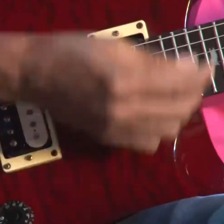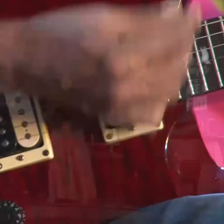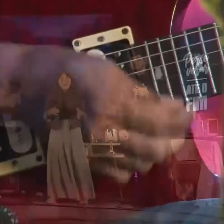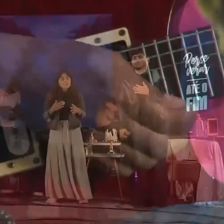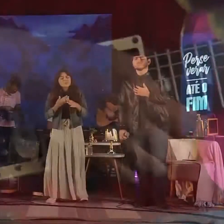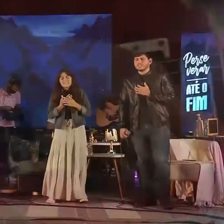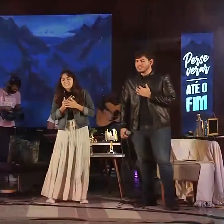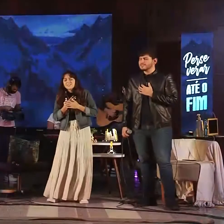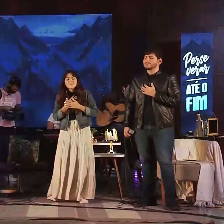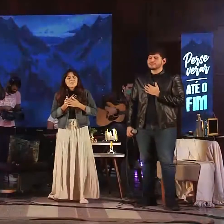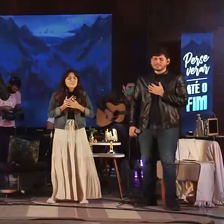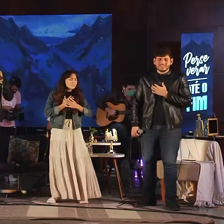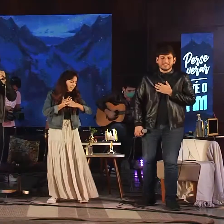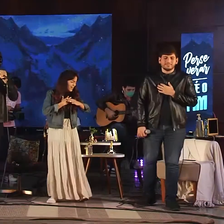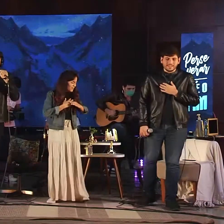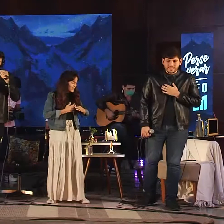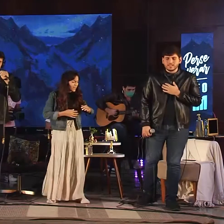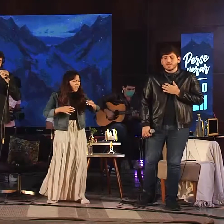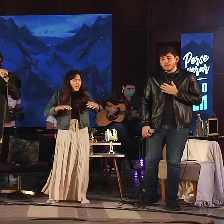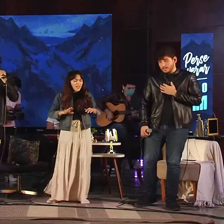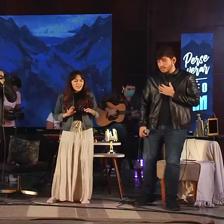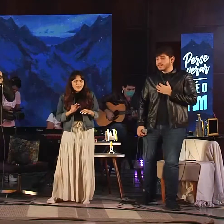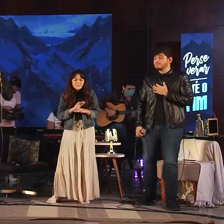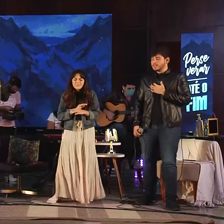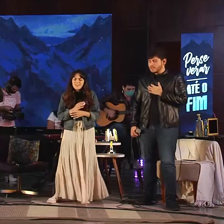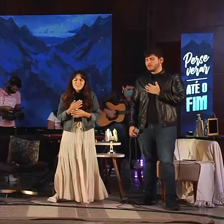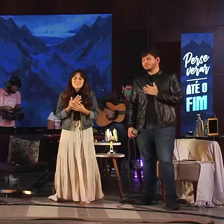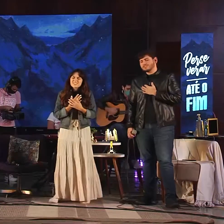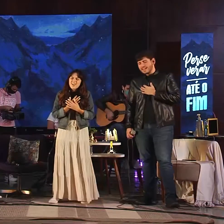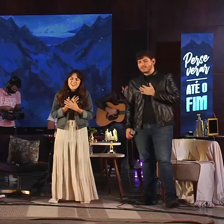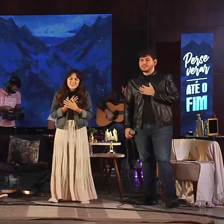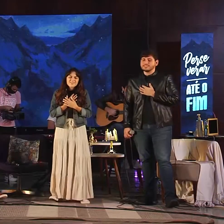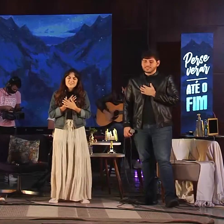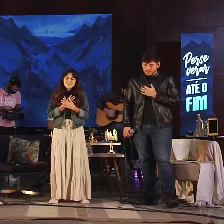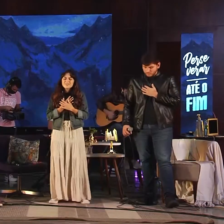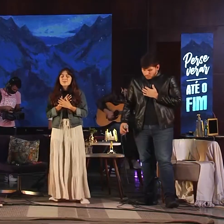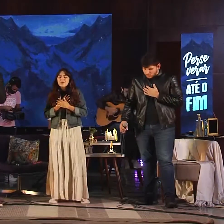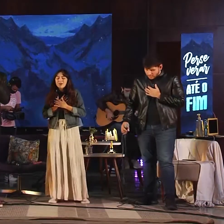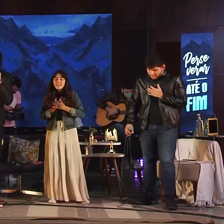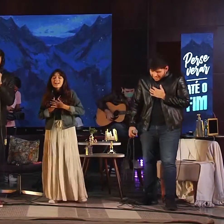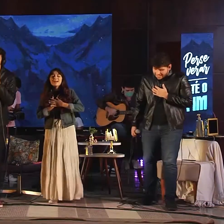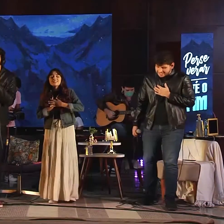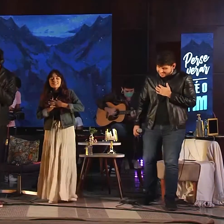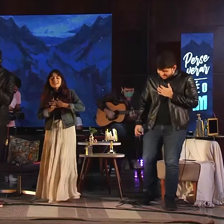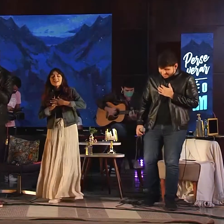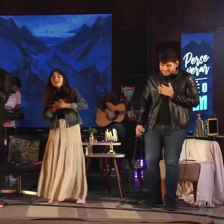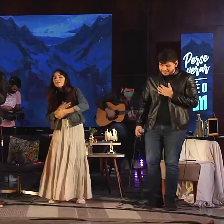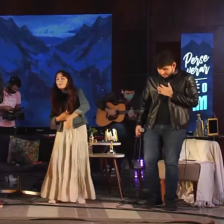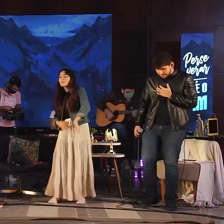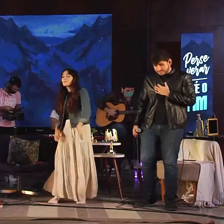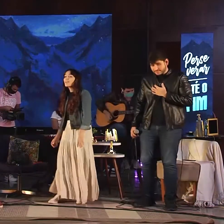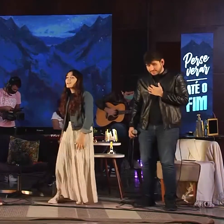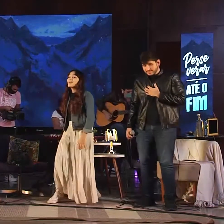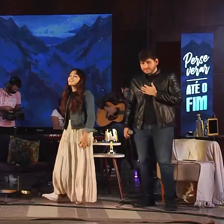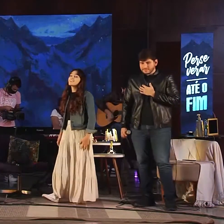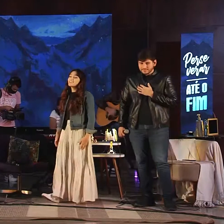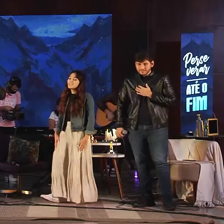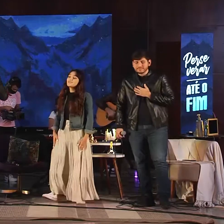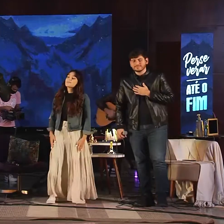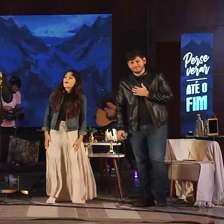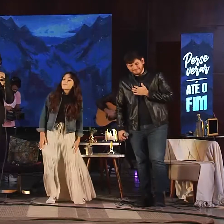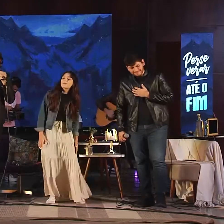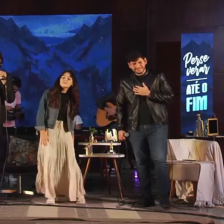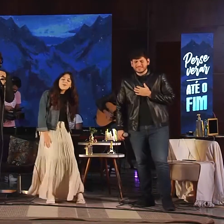tudo, os ídolos quebrei, ele me conserva santo coração.